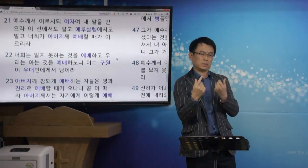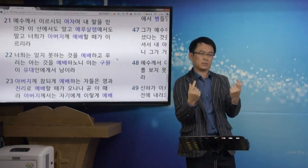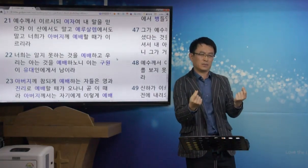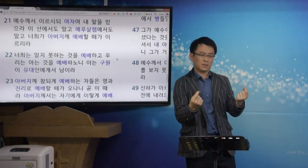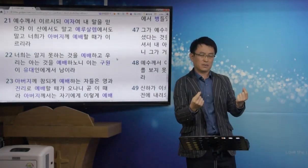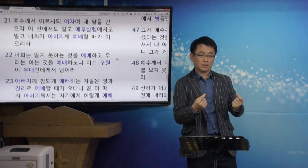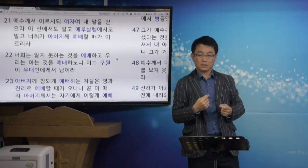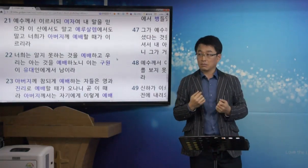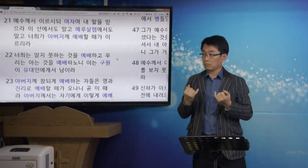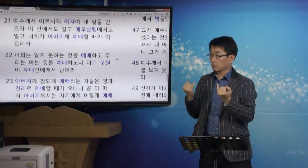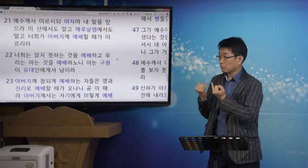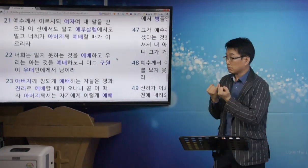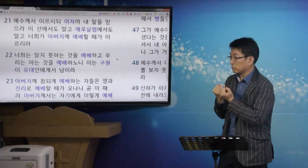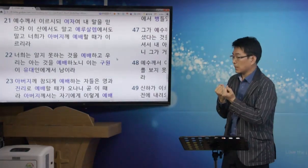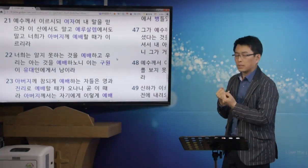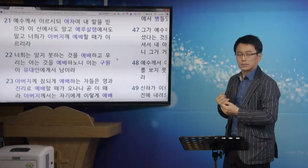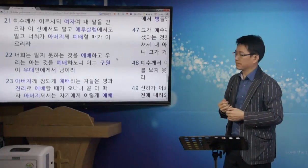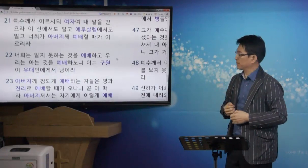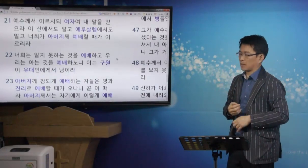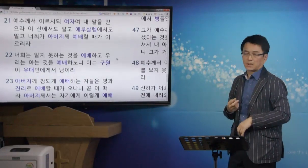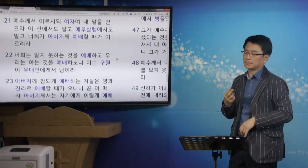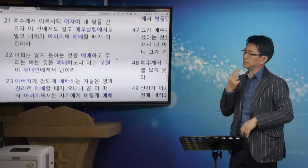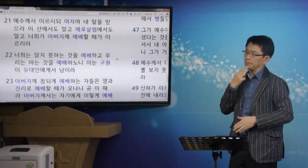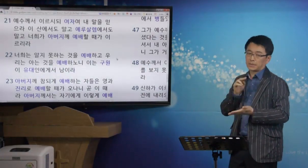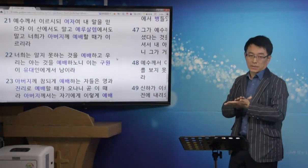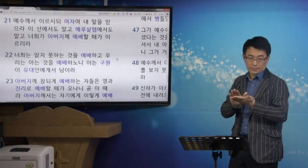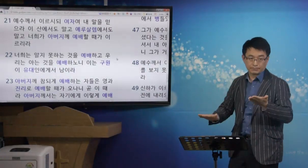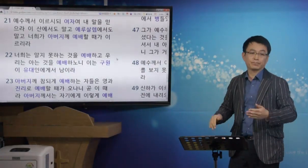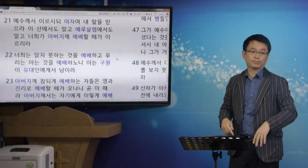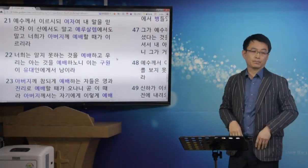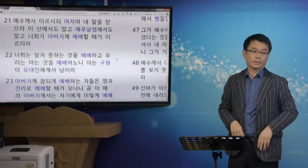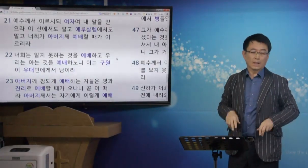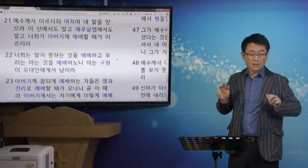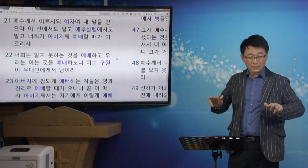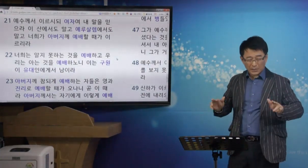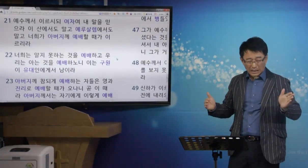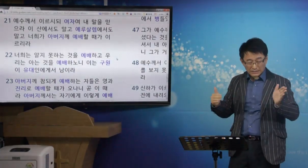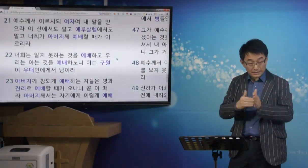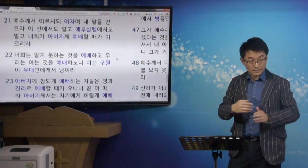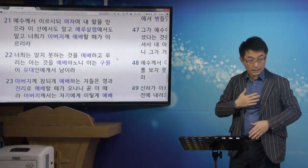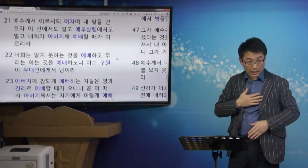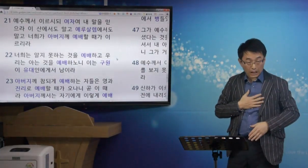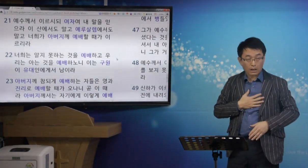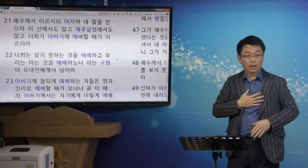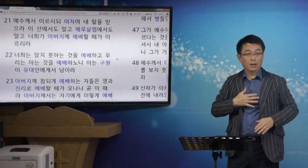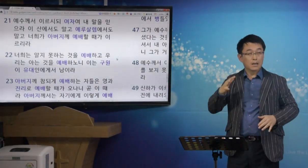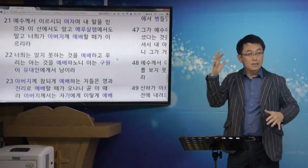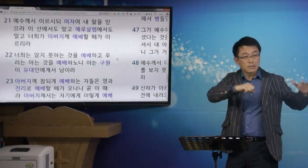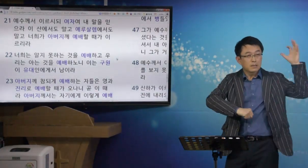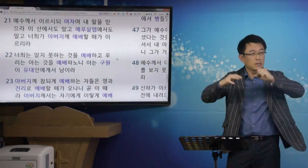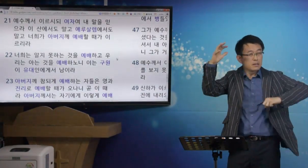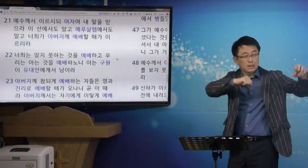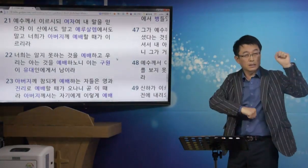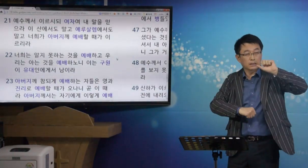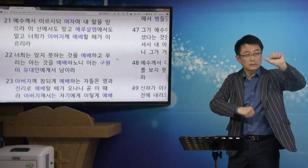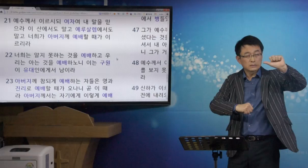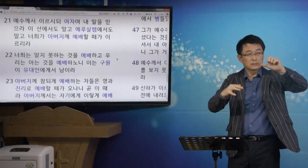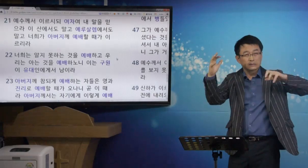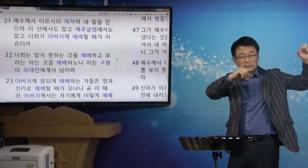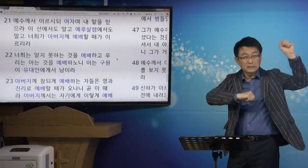라는 것이죠. 여자는 없습니다. 지금까지 나를 점령했던